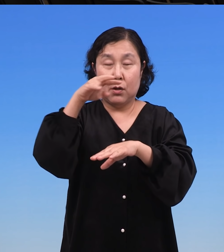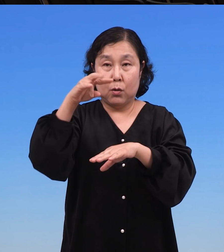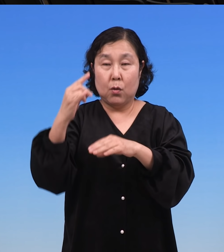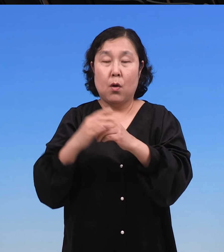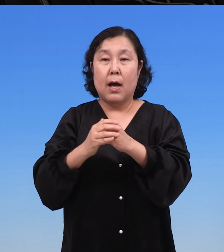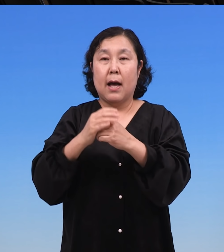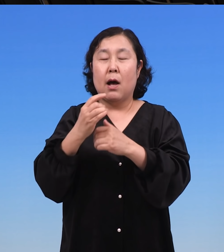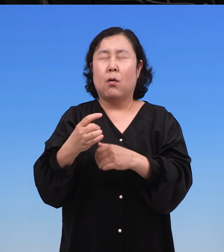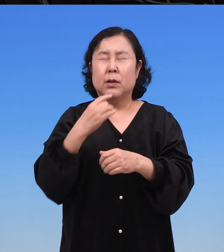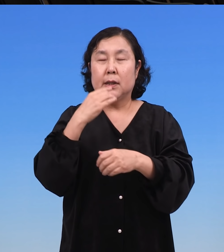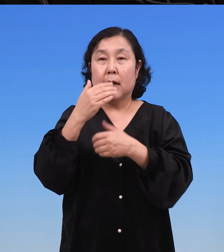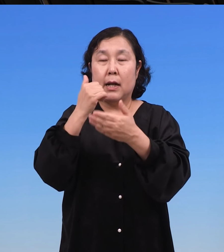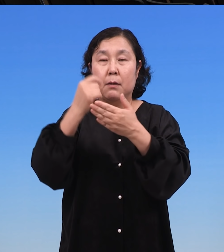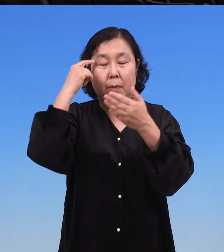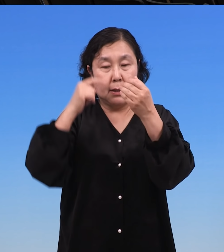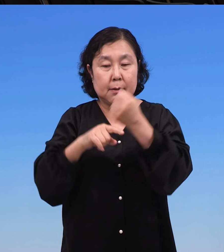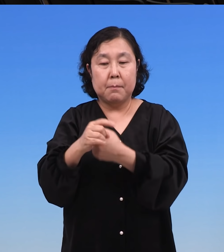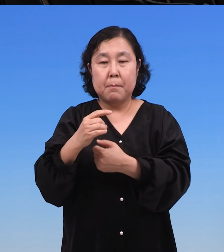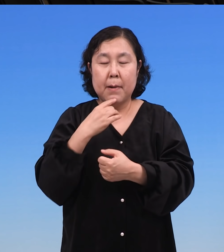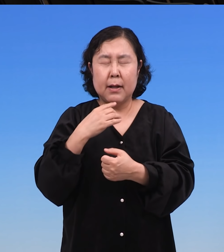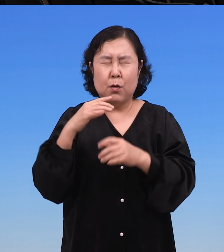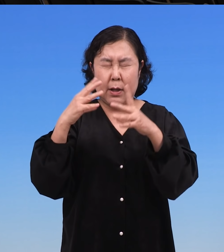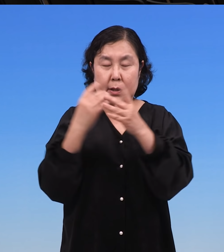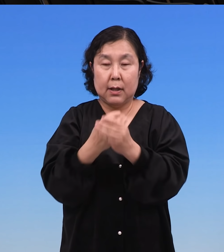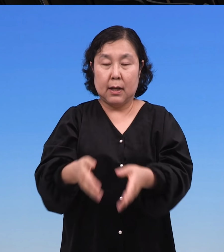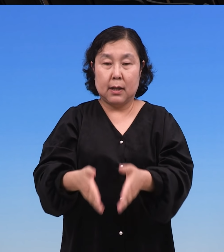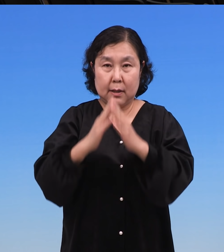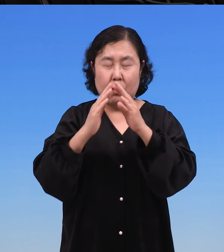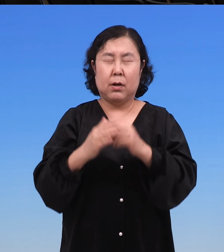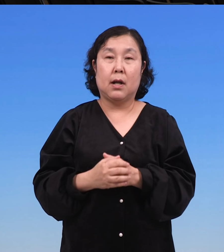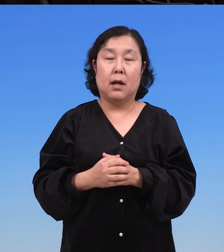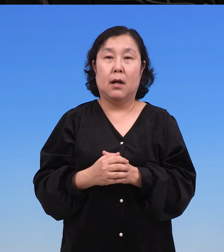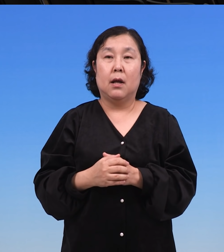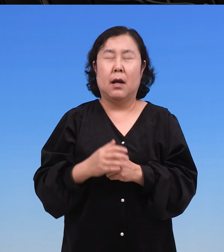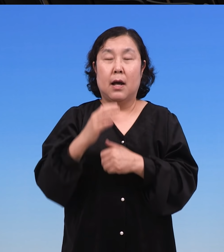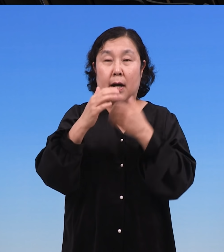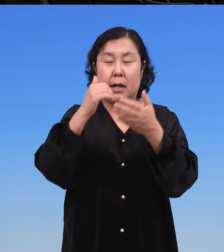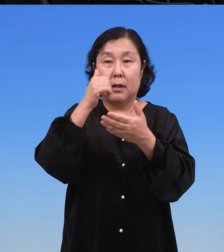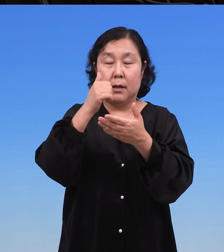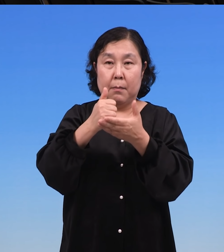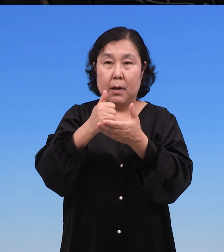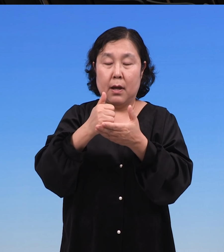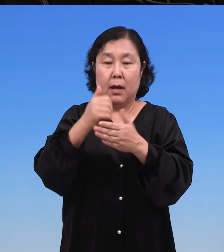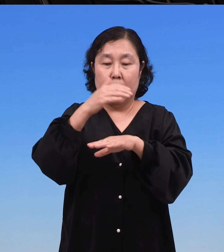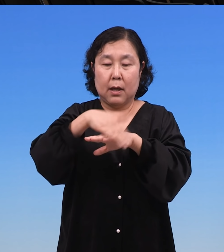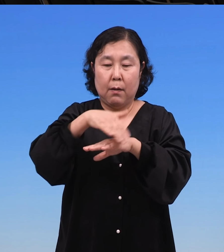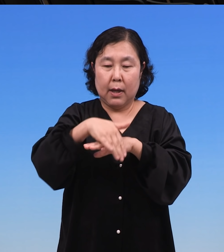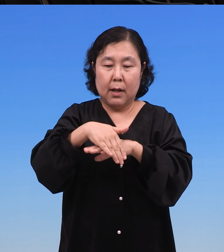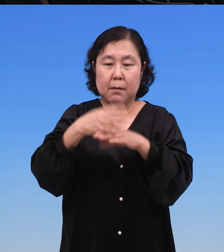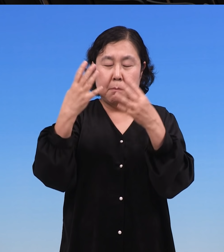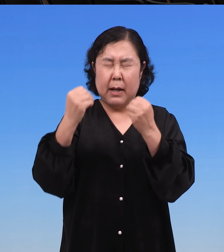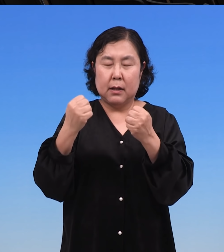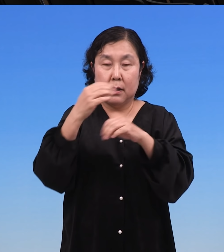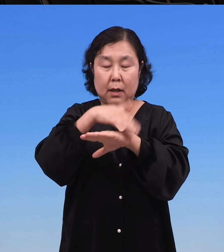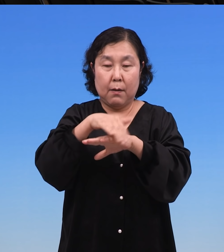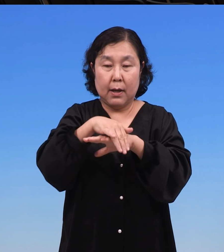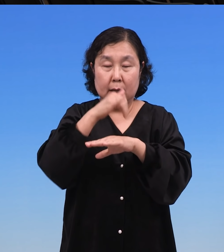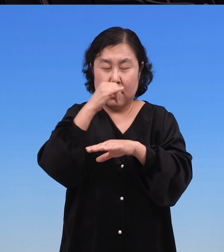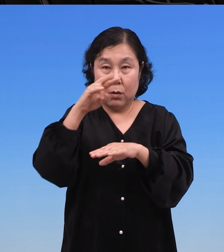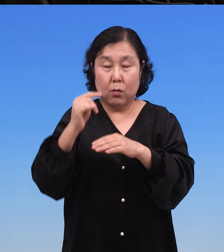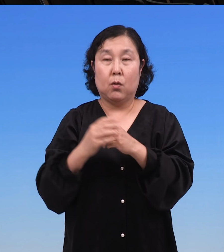오직 여호와의 뜻만이 완전히 서리라. 사람의 마음에는 많은 계획이 있어도 오직 여호와의 뜻만이